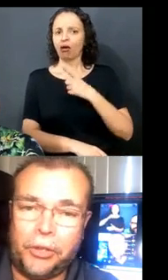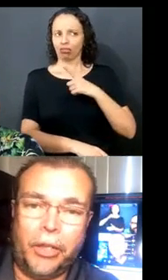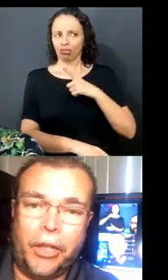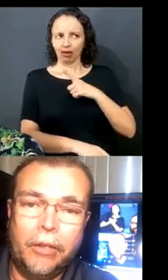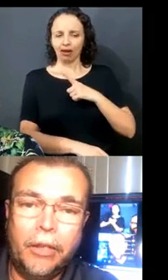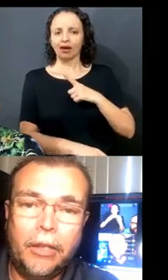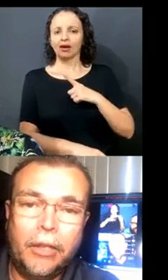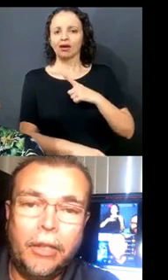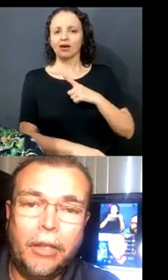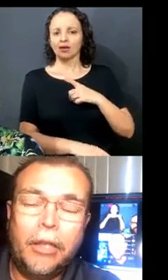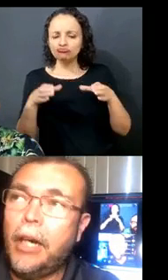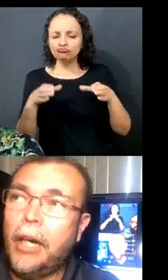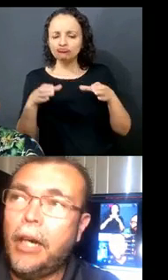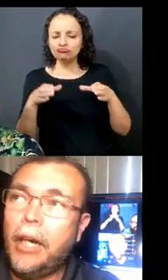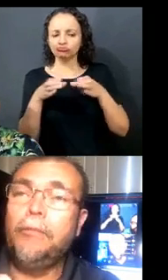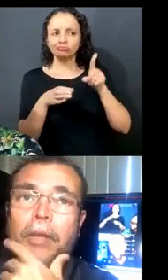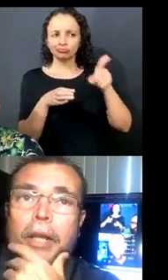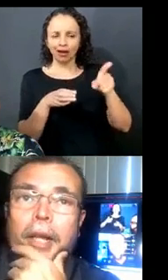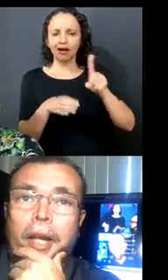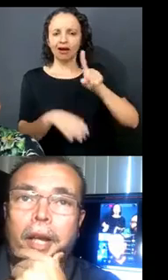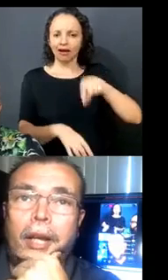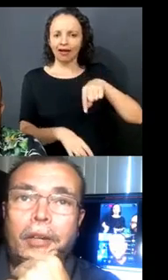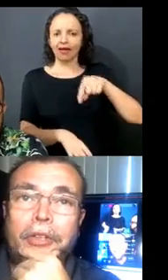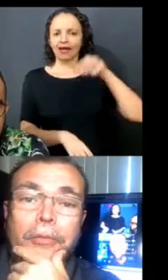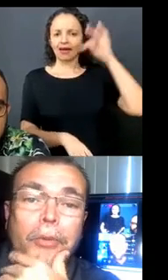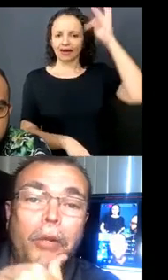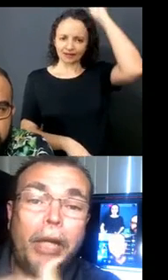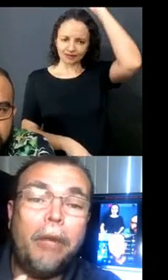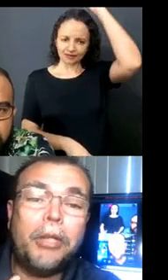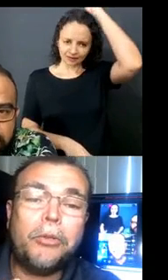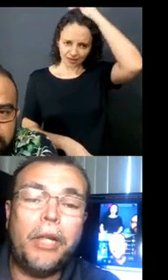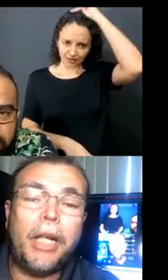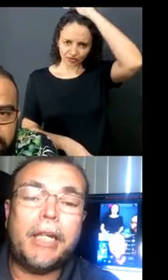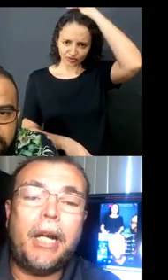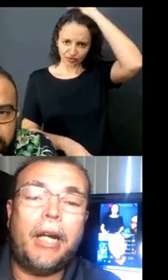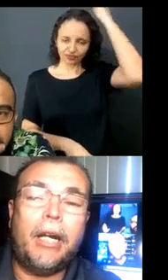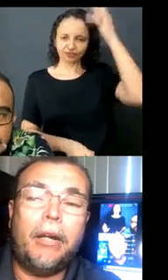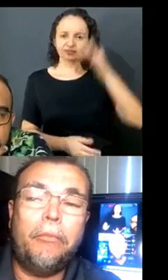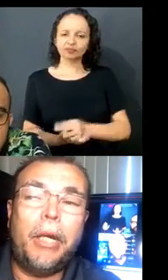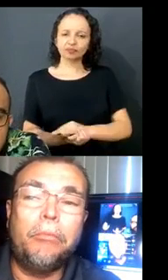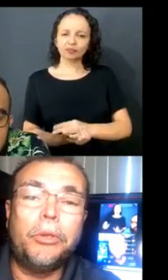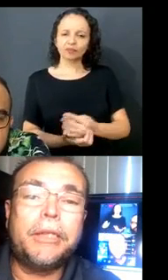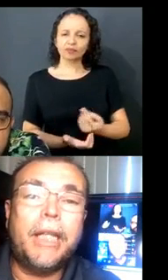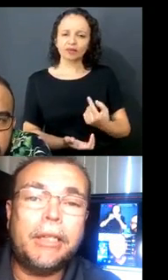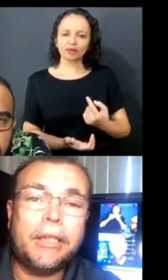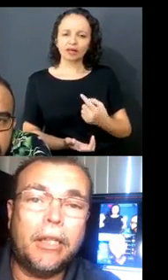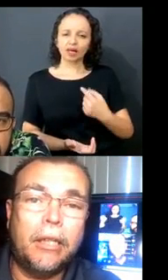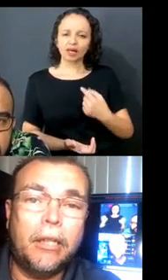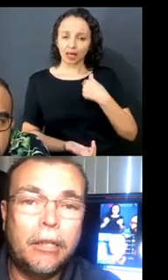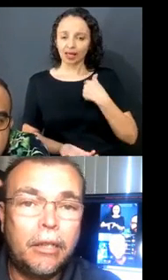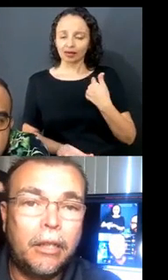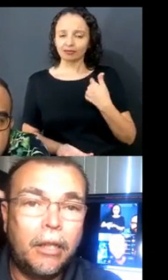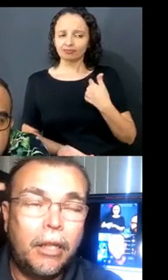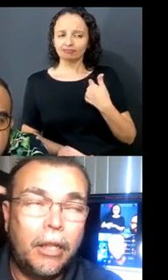muito tradicional. Então, eu tive problemas com essa minha